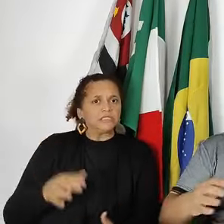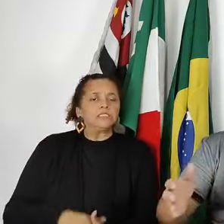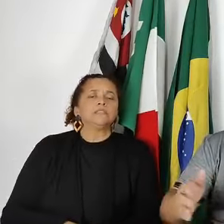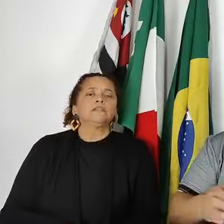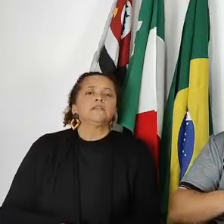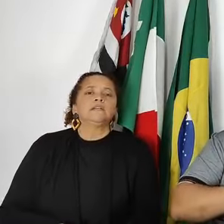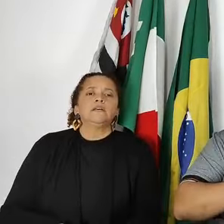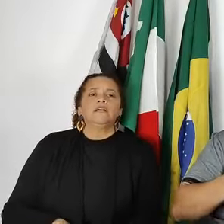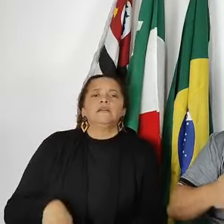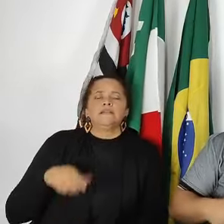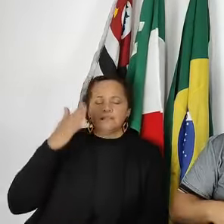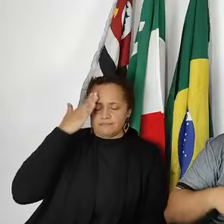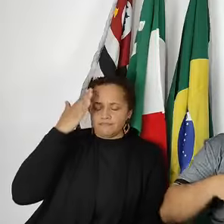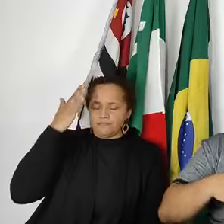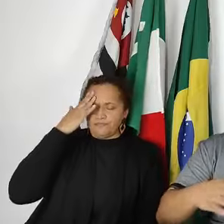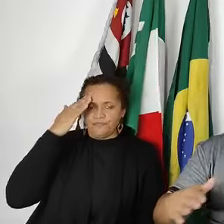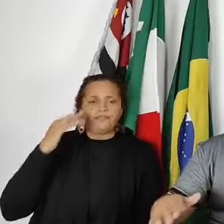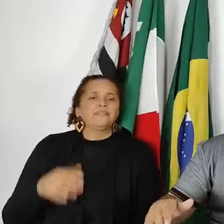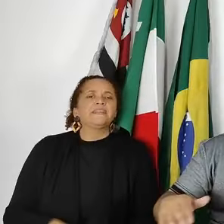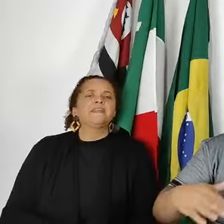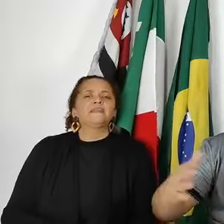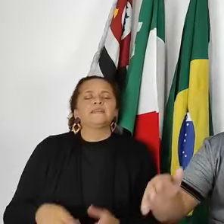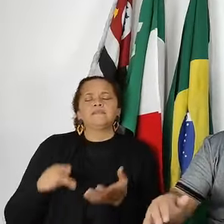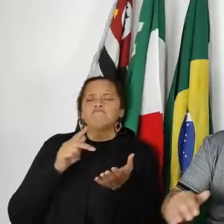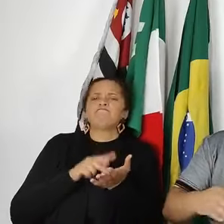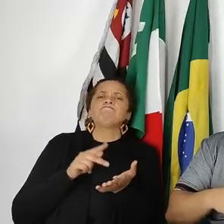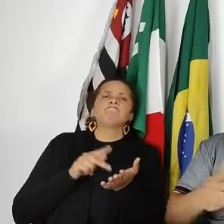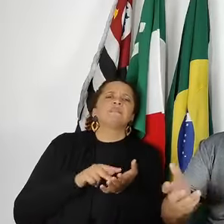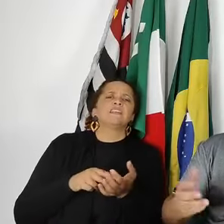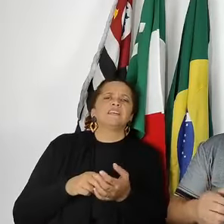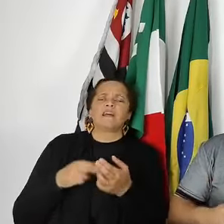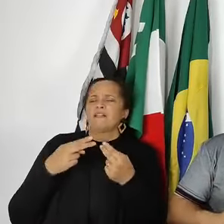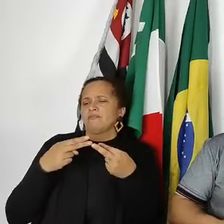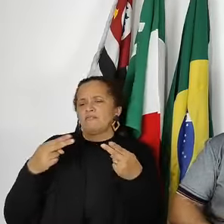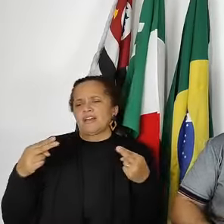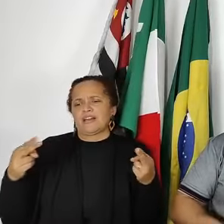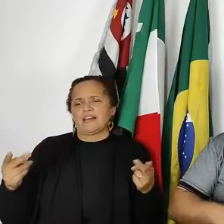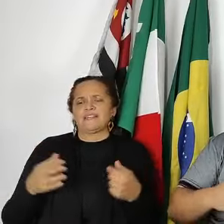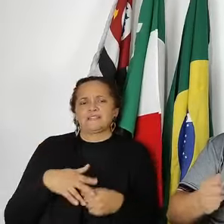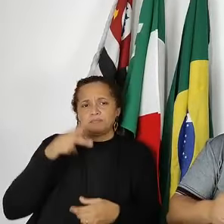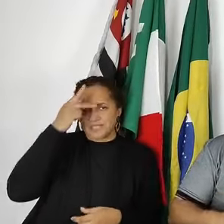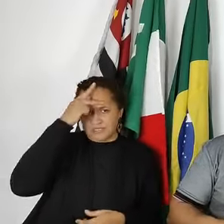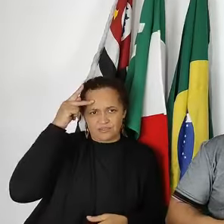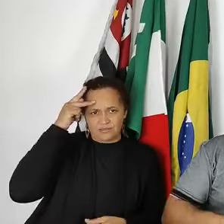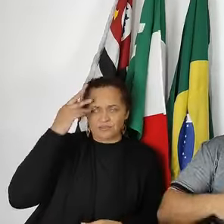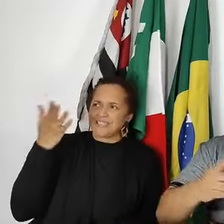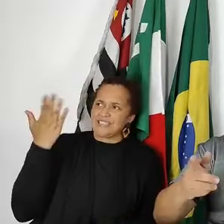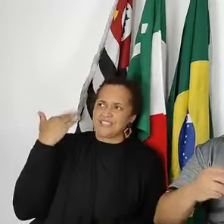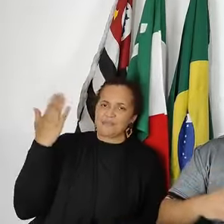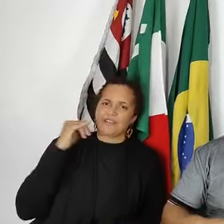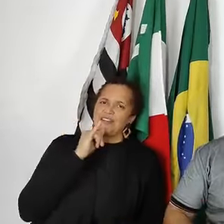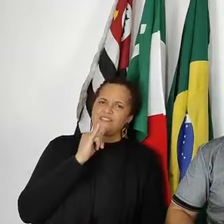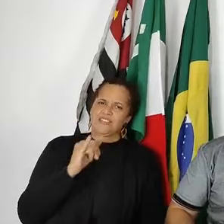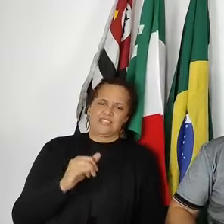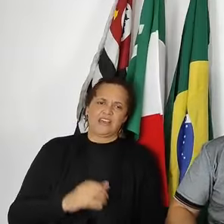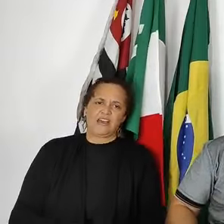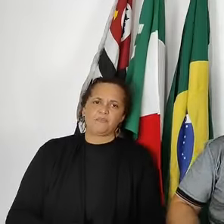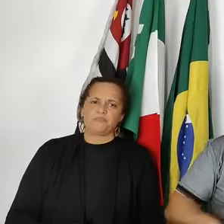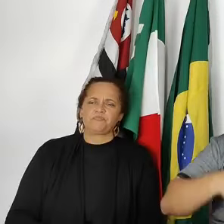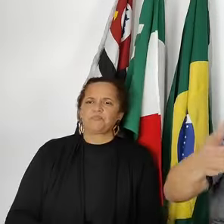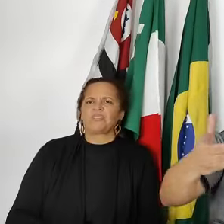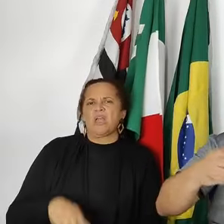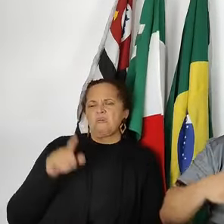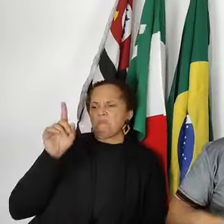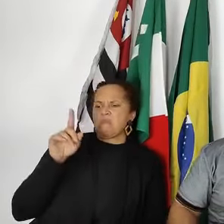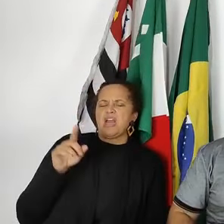a religiosidade, né, muitas denominações no passado diziam que é proibido assistir